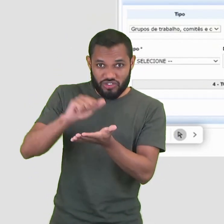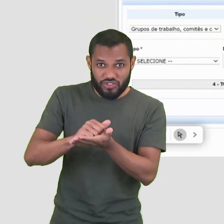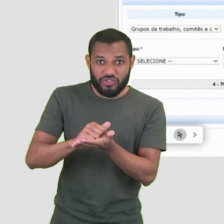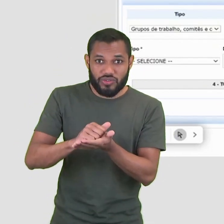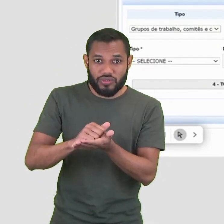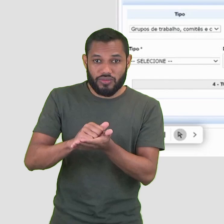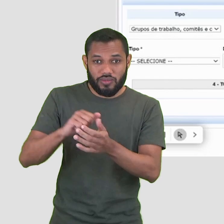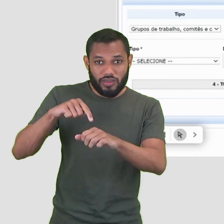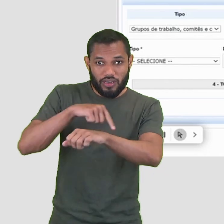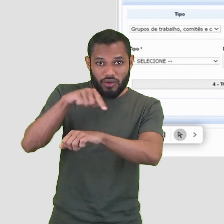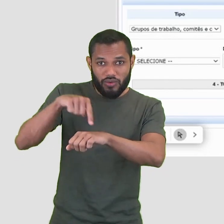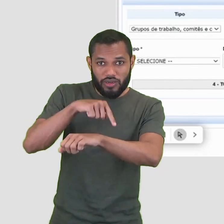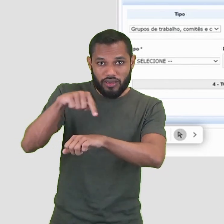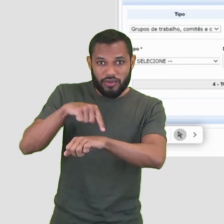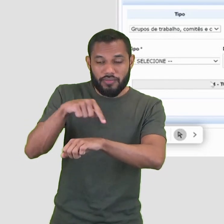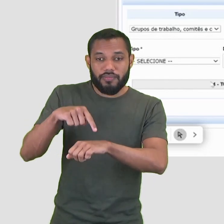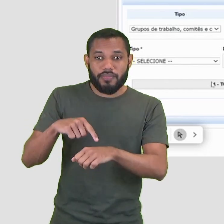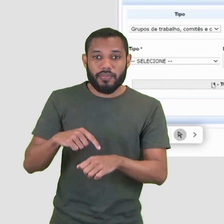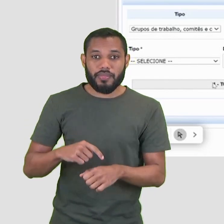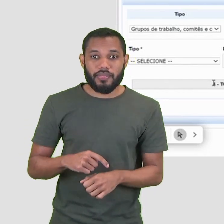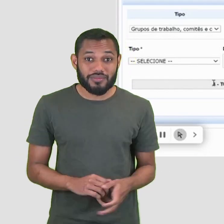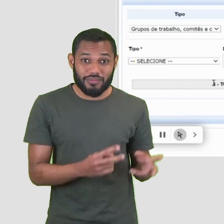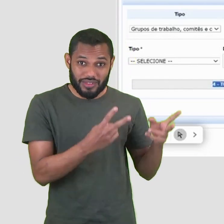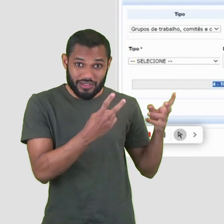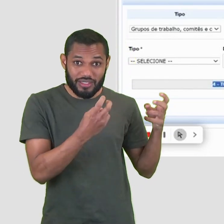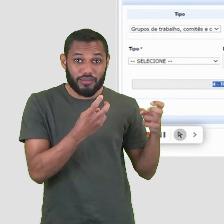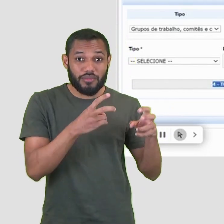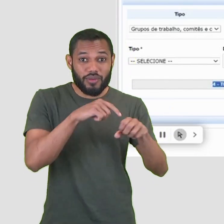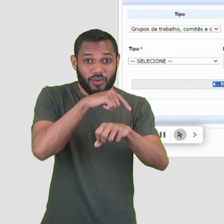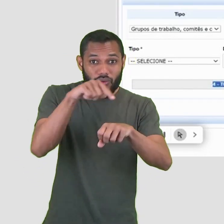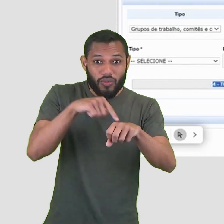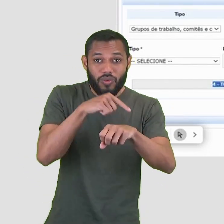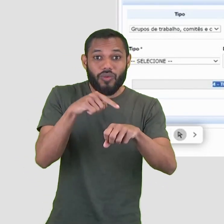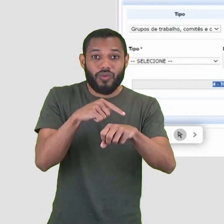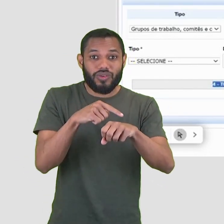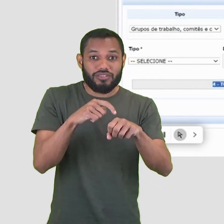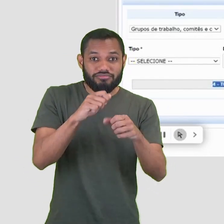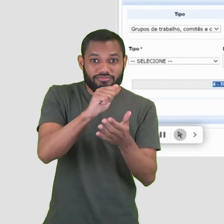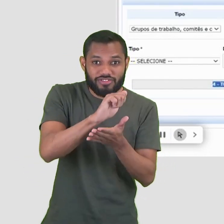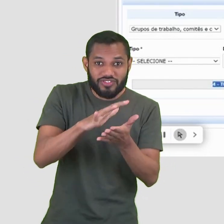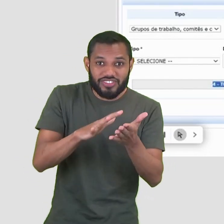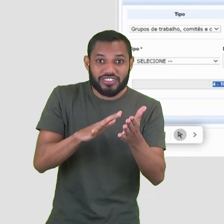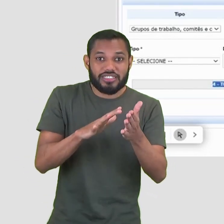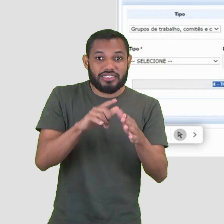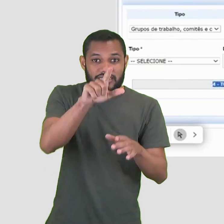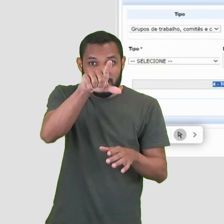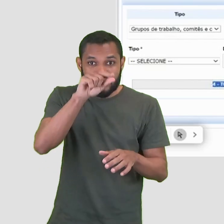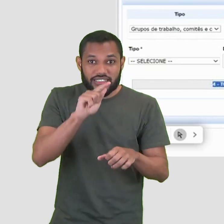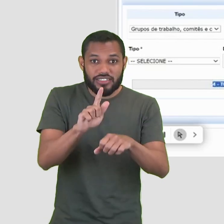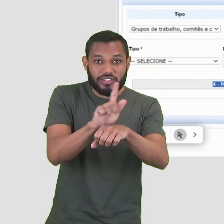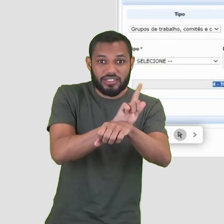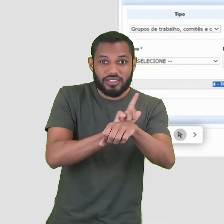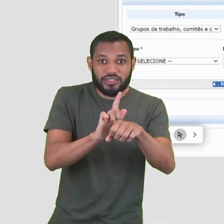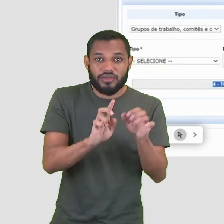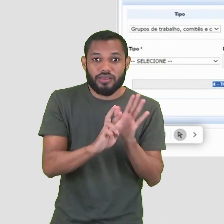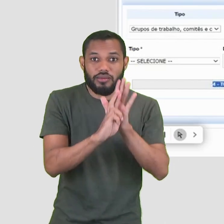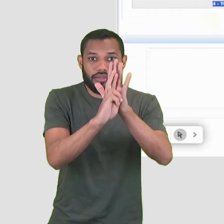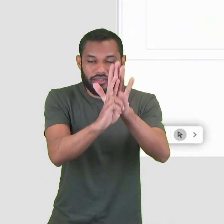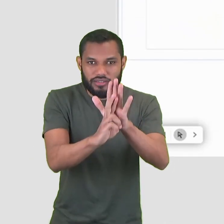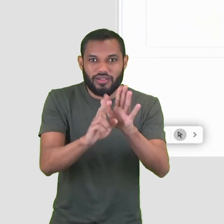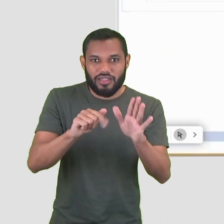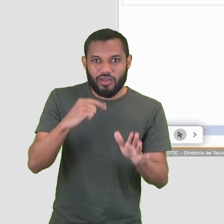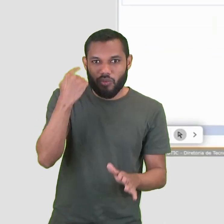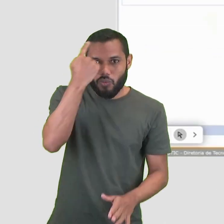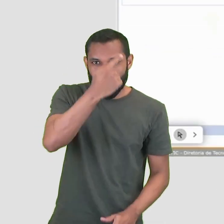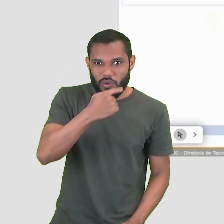a carga horária. Veja, então, que a carga horária do total, né, de atividade, designação, gestão e representação foi para 1